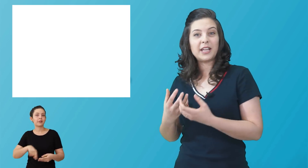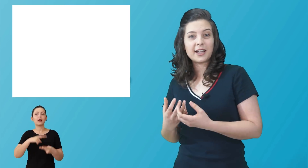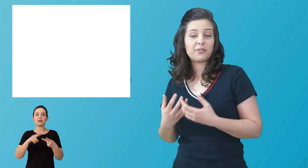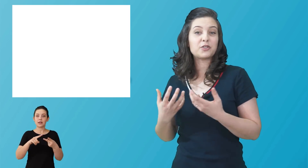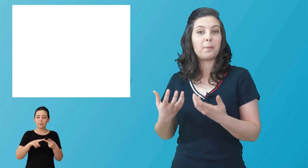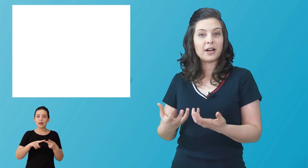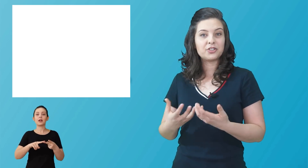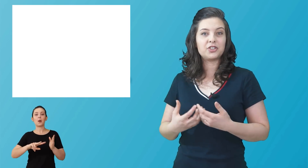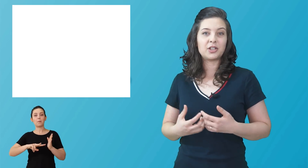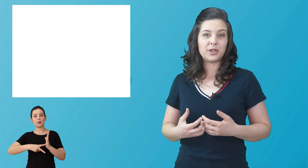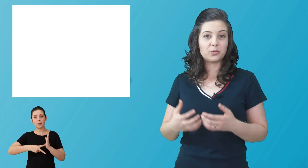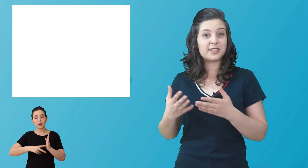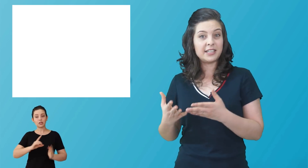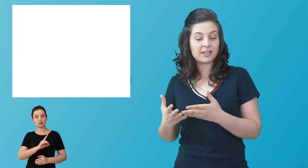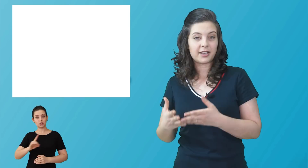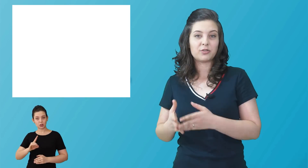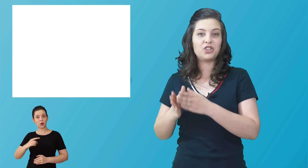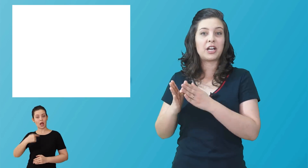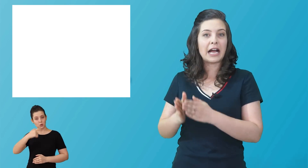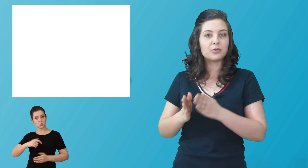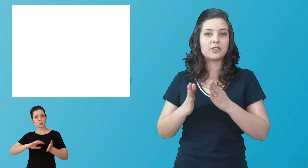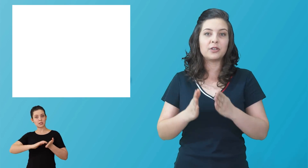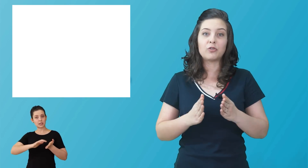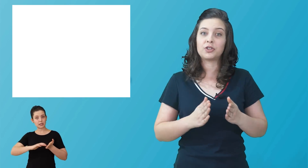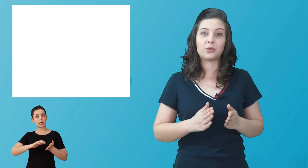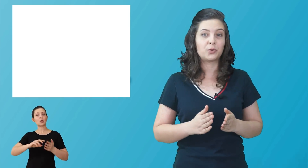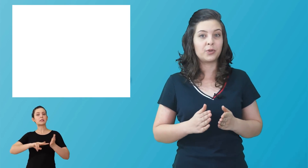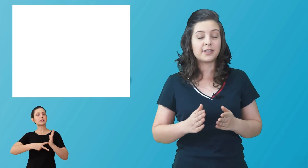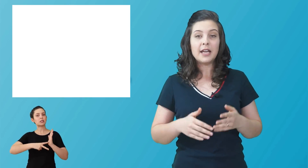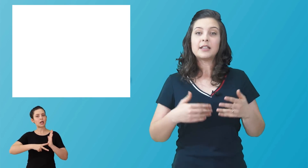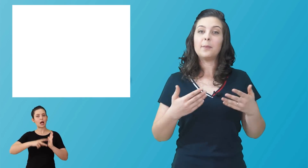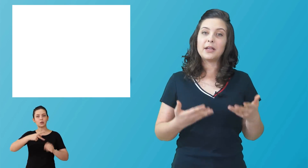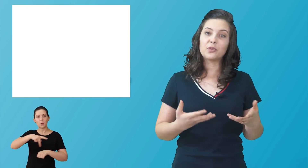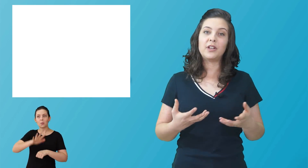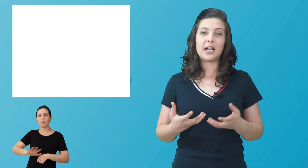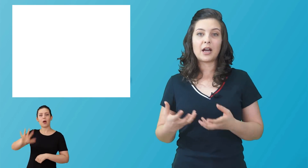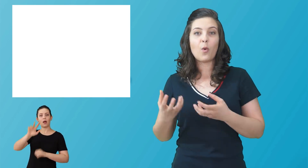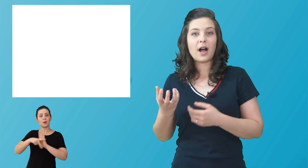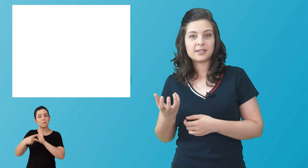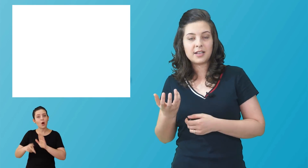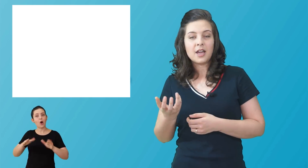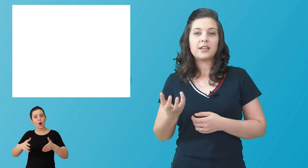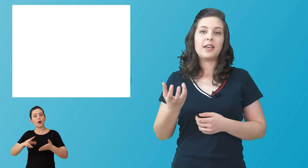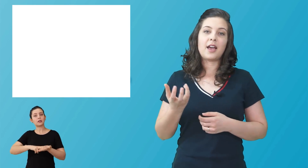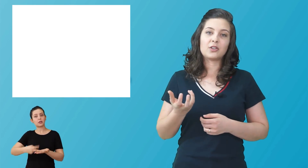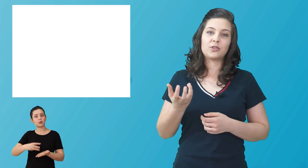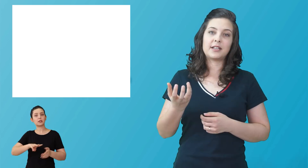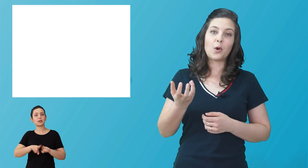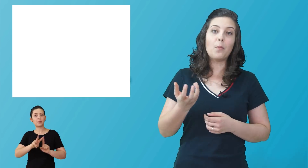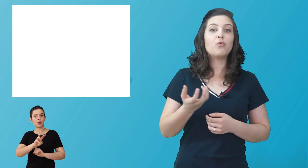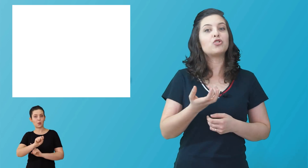Sou filiada e faço parte da diretoria do Sintra, que é o Sindicato Nacional de Tradutores. Também sou filiada ao ASLI, que